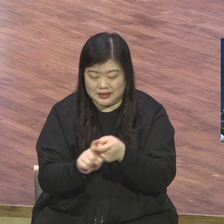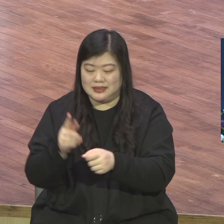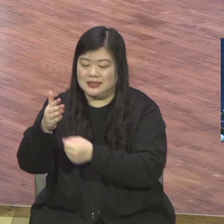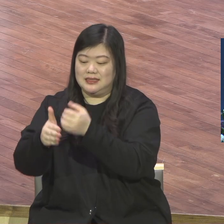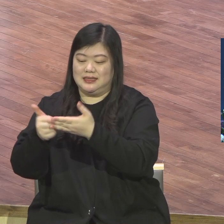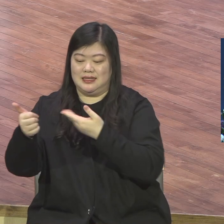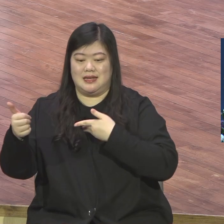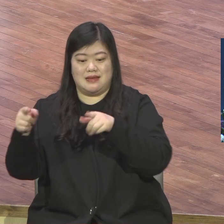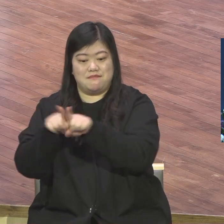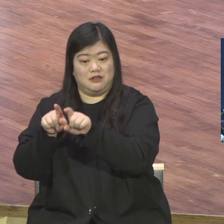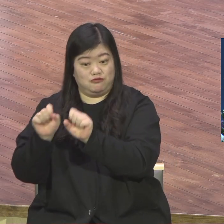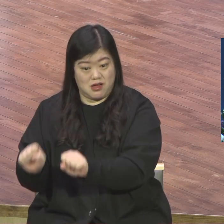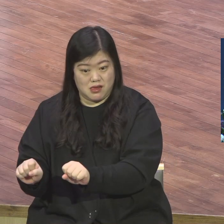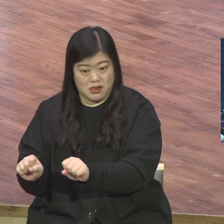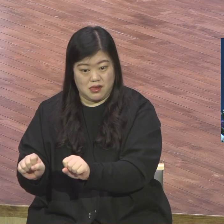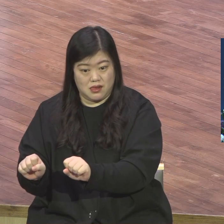어거스틴이